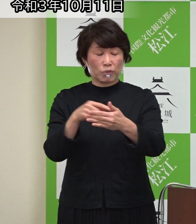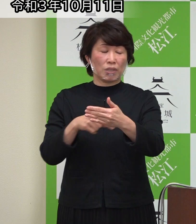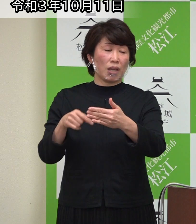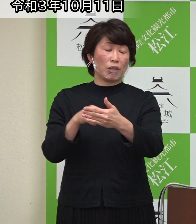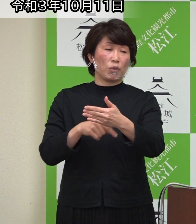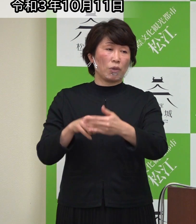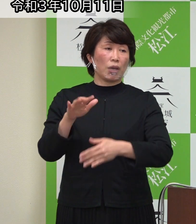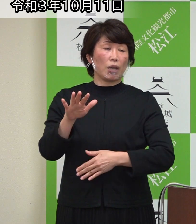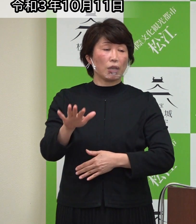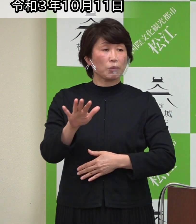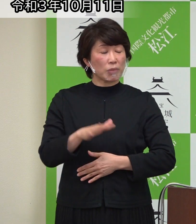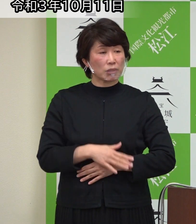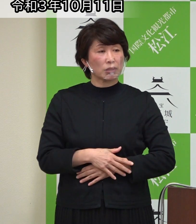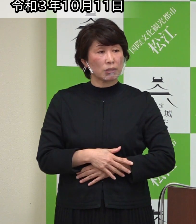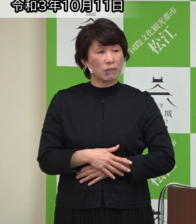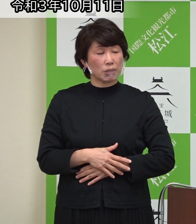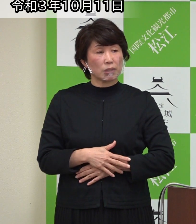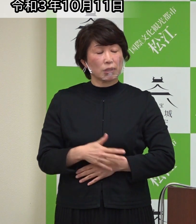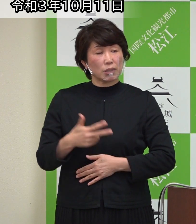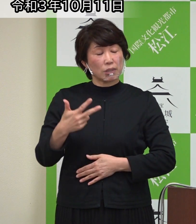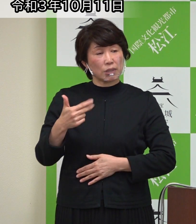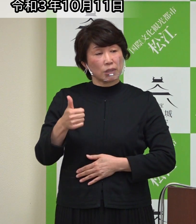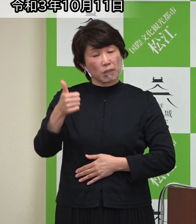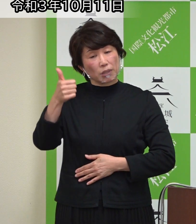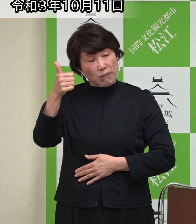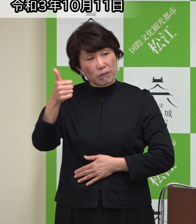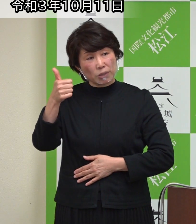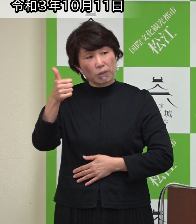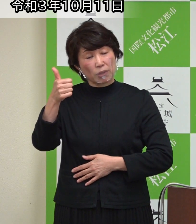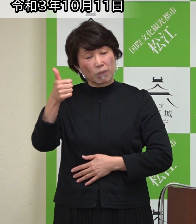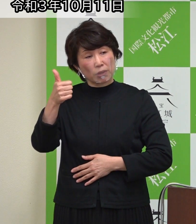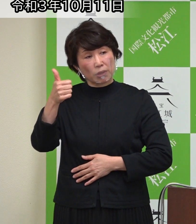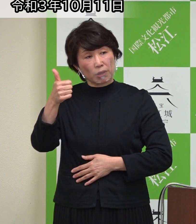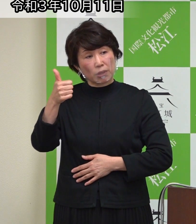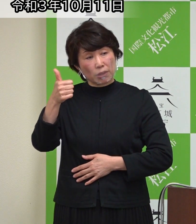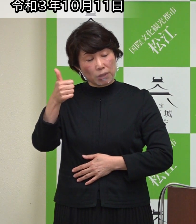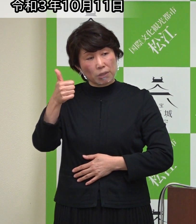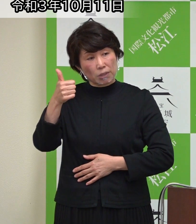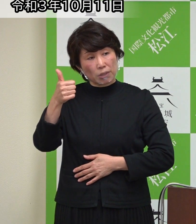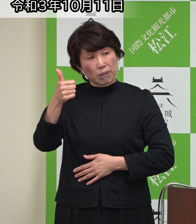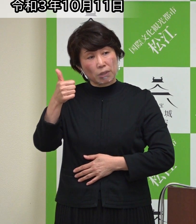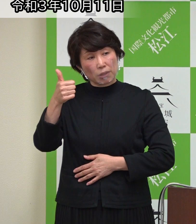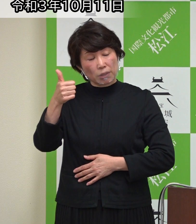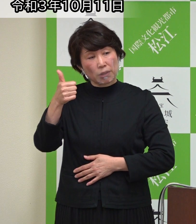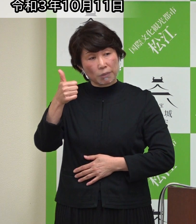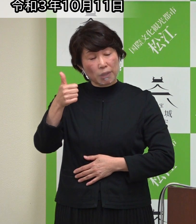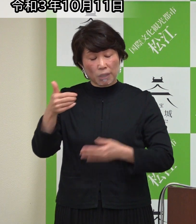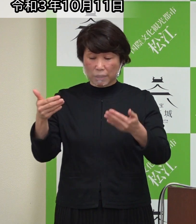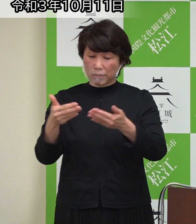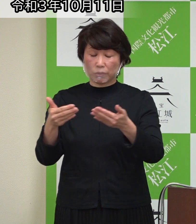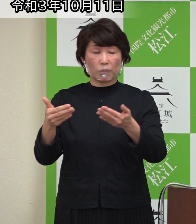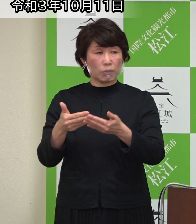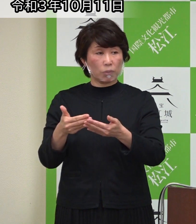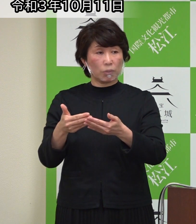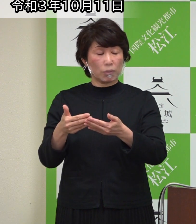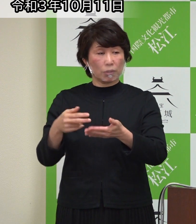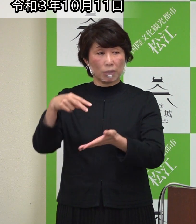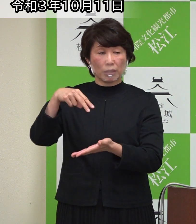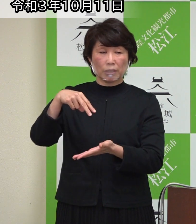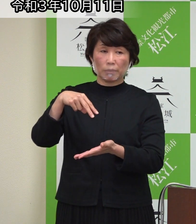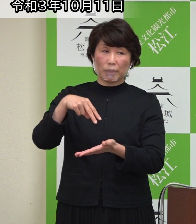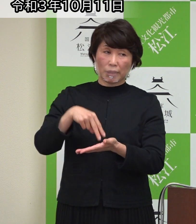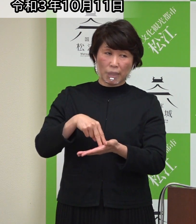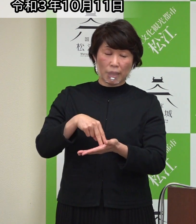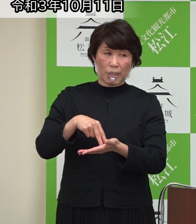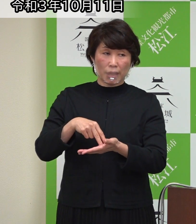う、まあ、市長はこういうふうに活動されているんだなっていうのは分かりやすいので、うん、仕事として見る分には大変役立っている